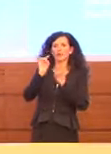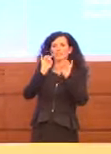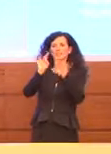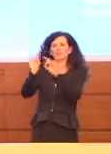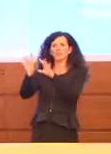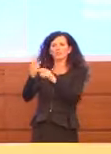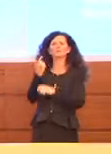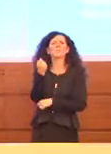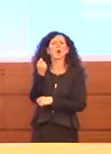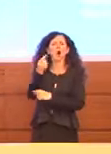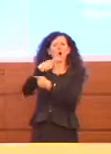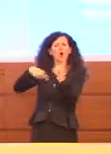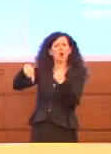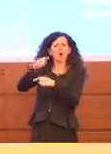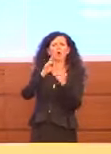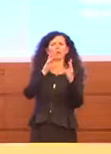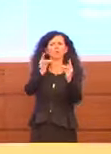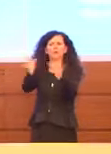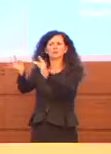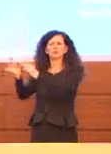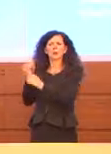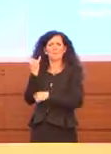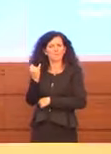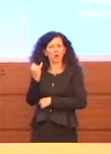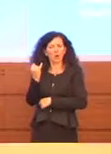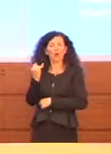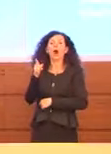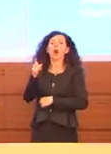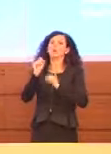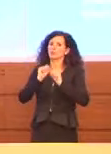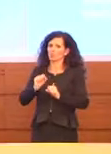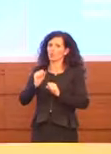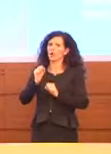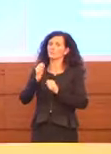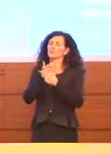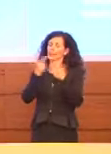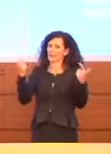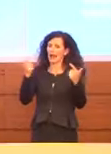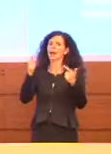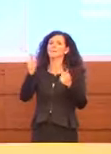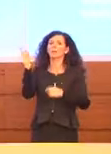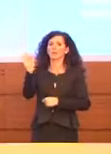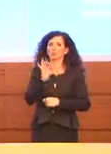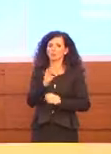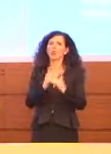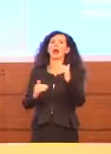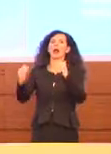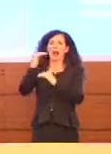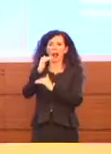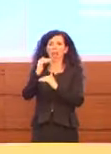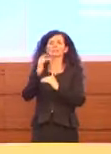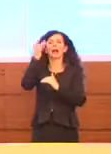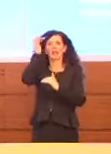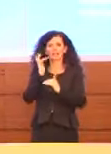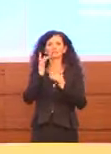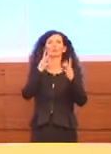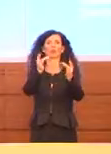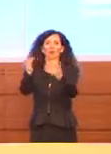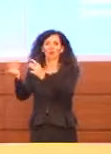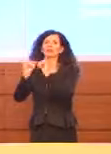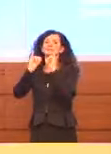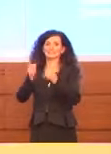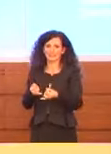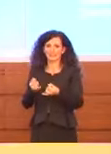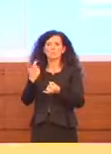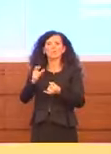molto poco avremo una grande percentuale di individui cosiddetti naif cioè cosiddetti che non hanno un immunità quindi